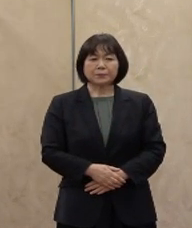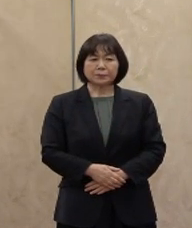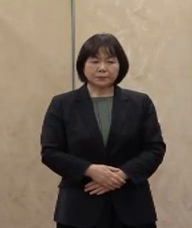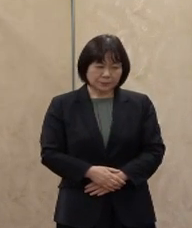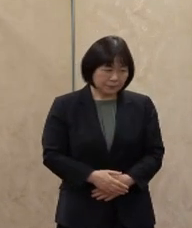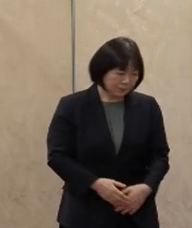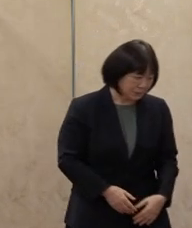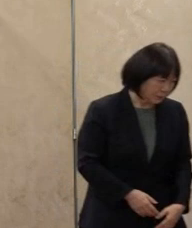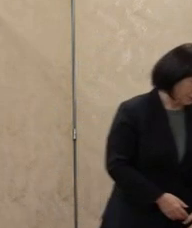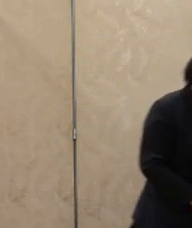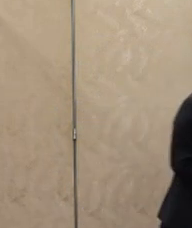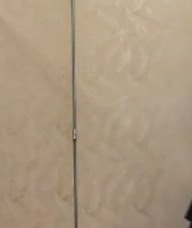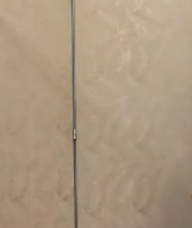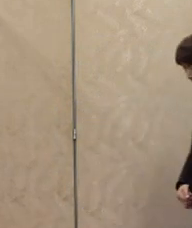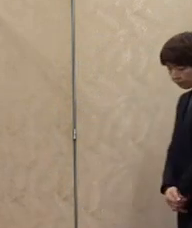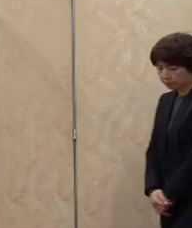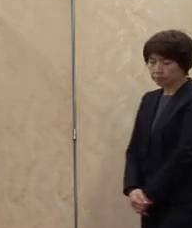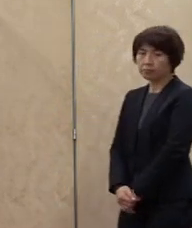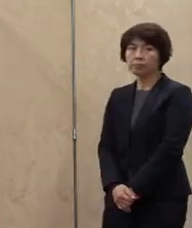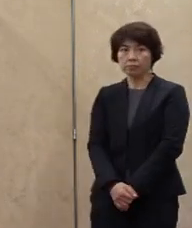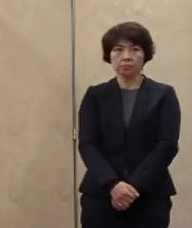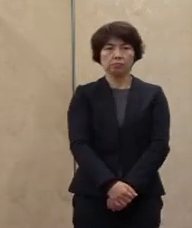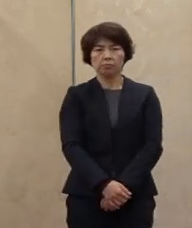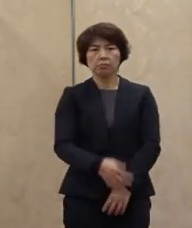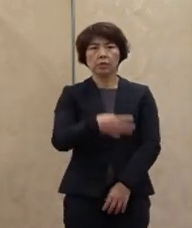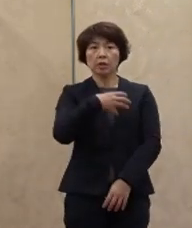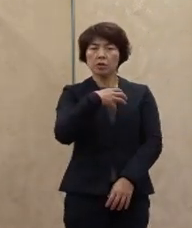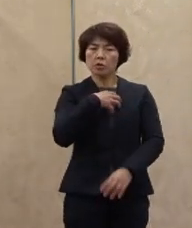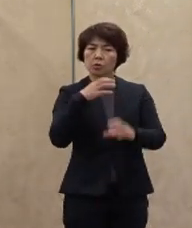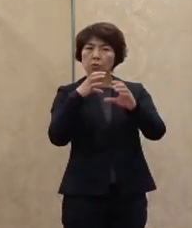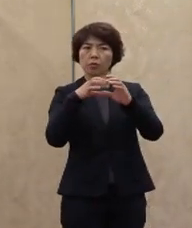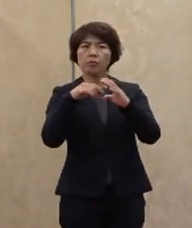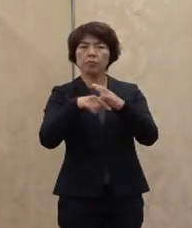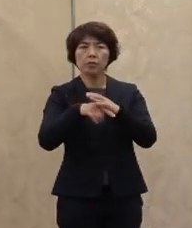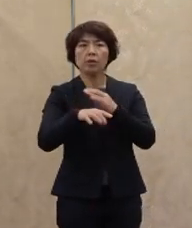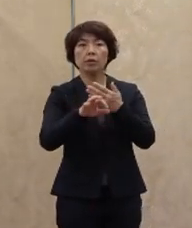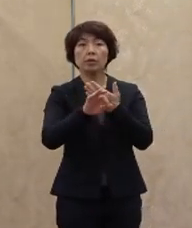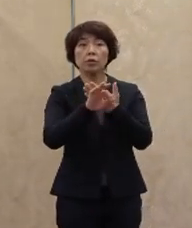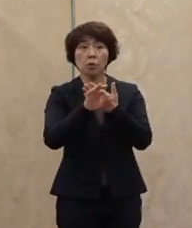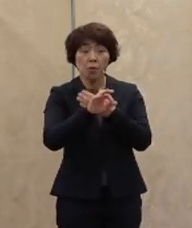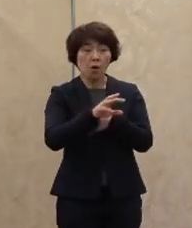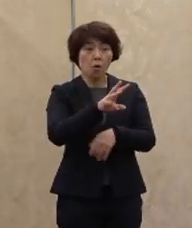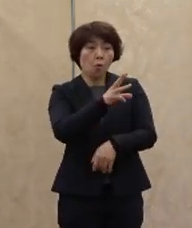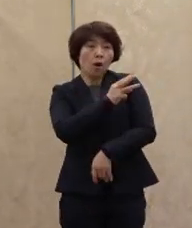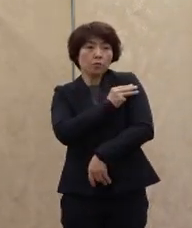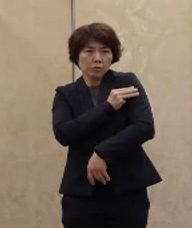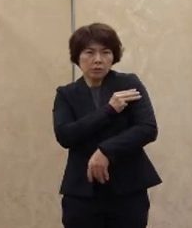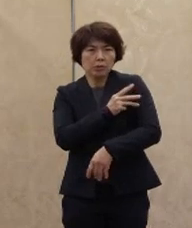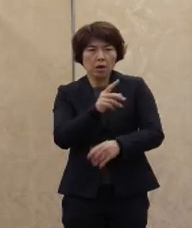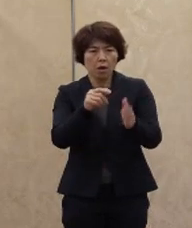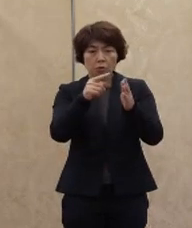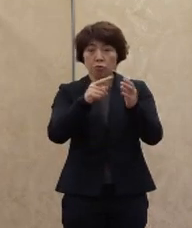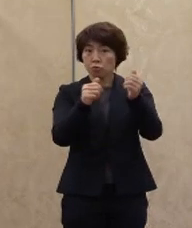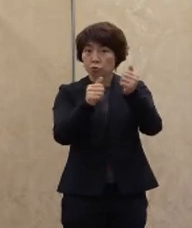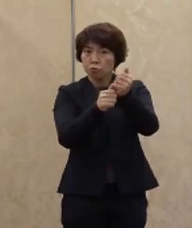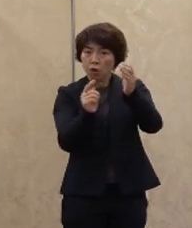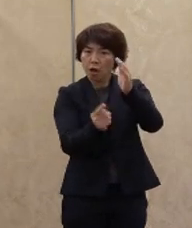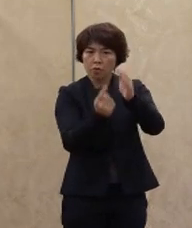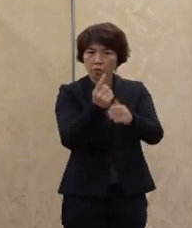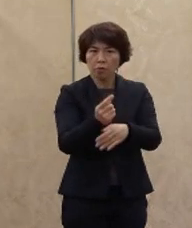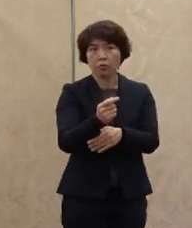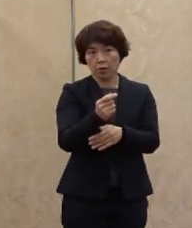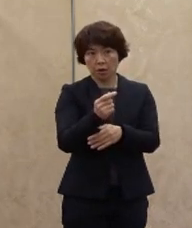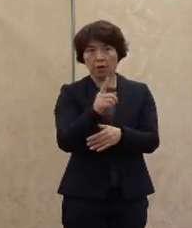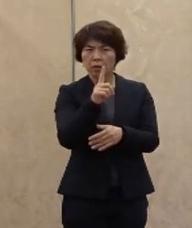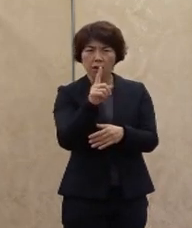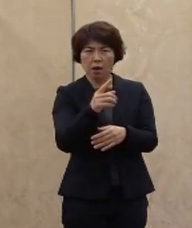リスクコミュニケーションという意味でも、いやこれワクチンの副反応圧倒的に危ない、例えば1例2例事例が出たとしてね、